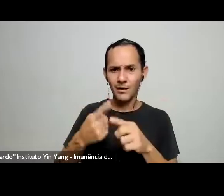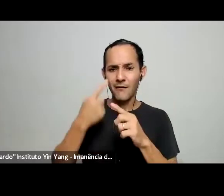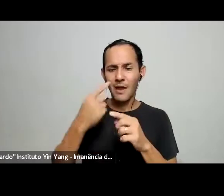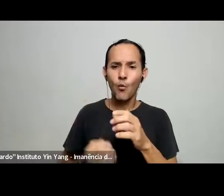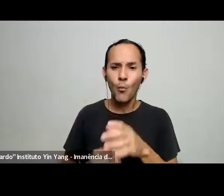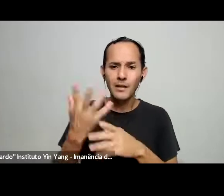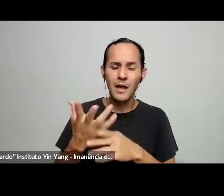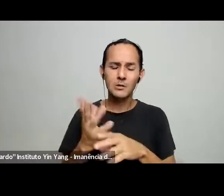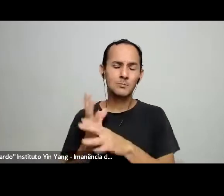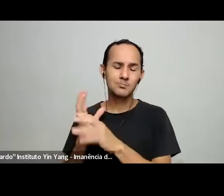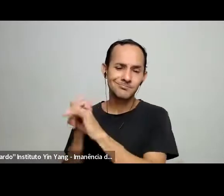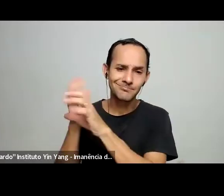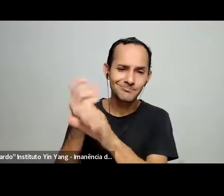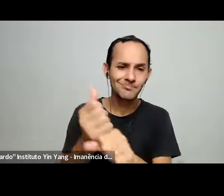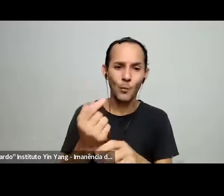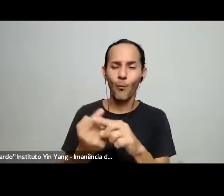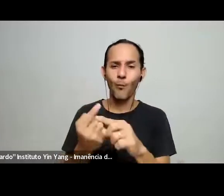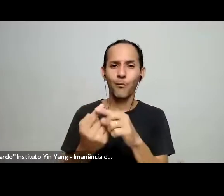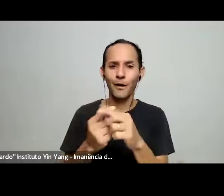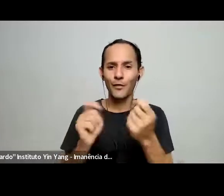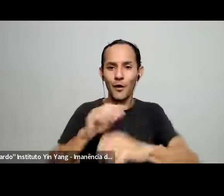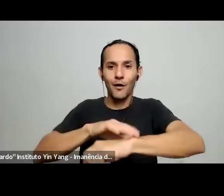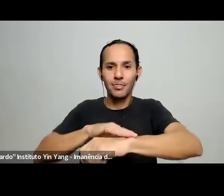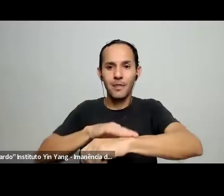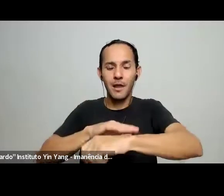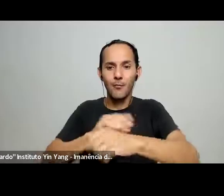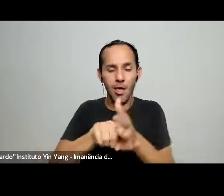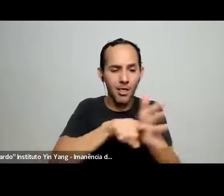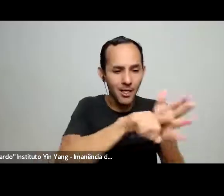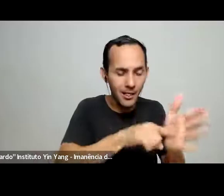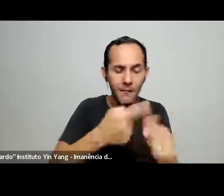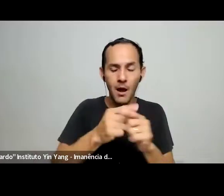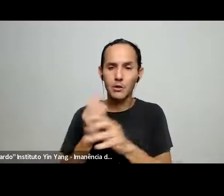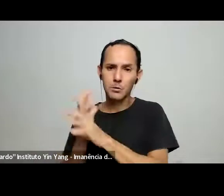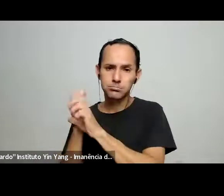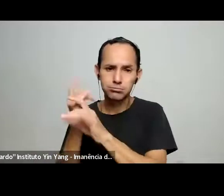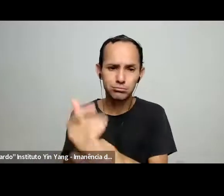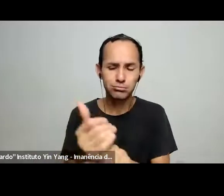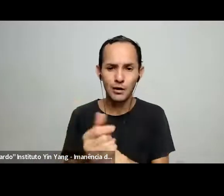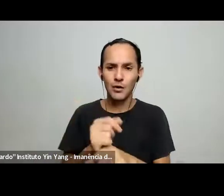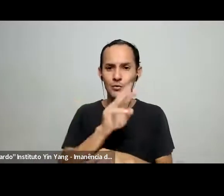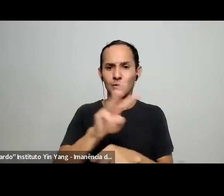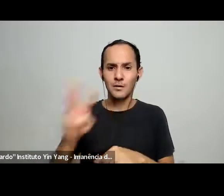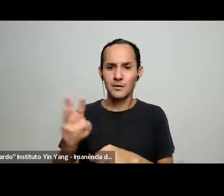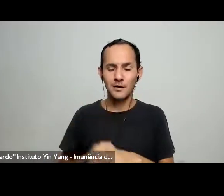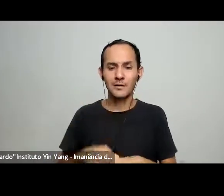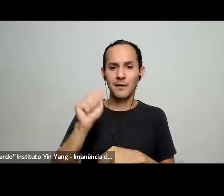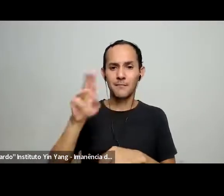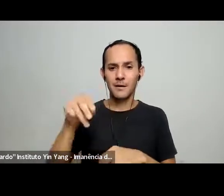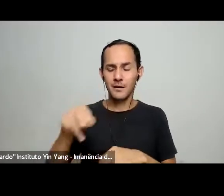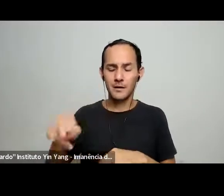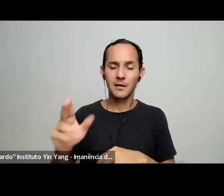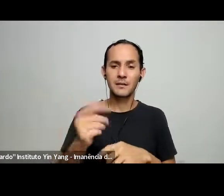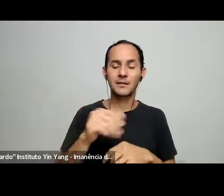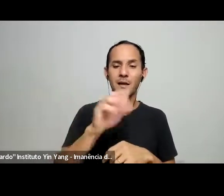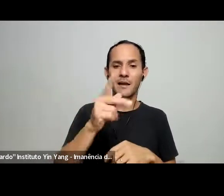a minha pesquisa ela não deu tempo de ser tão profunda assim, mas dos dados que eu apurei do site da BIREM, do site da própria Capsim e